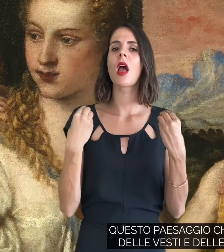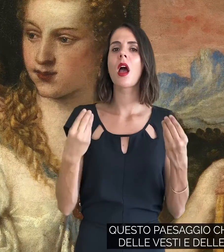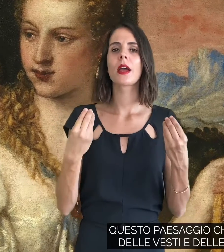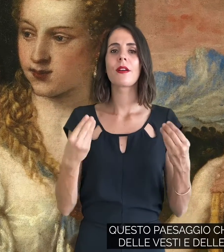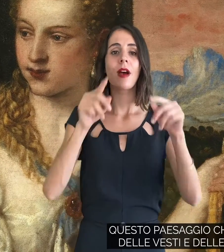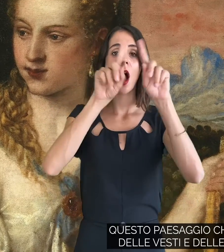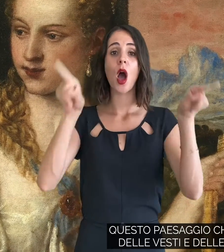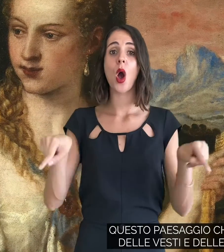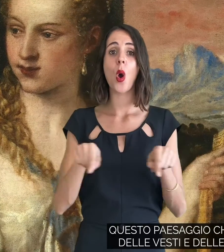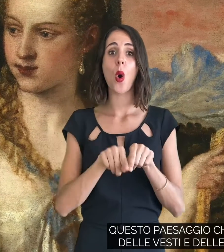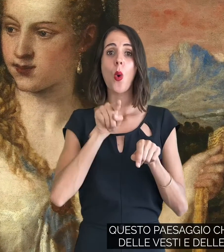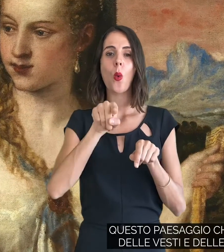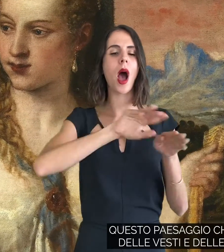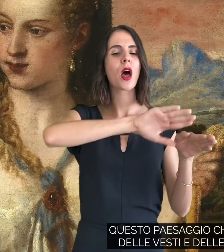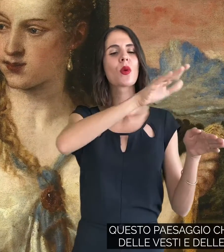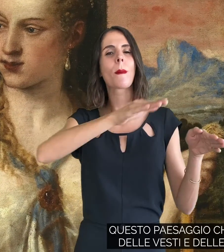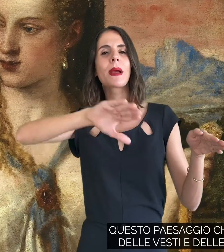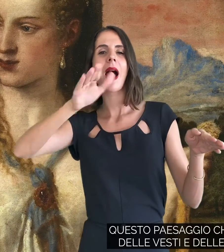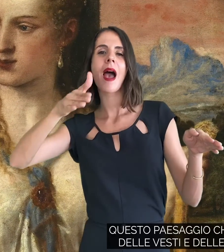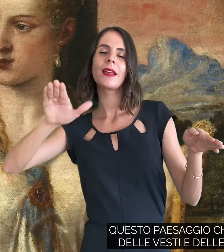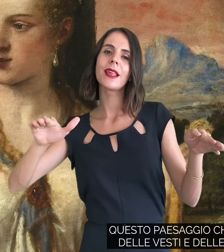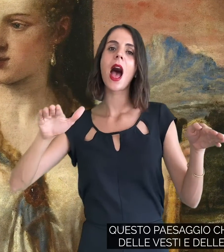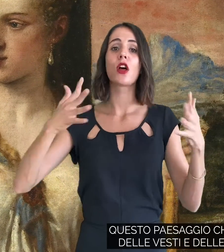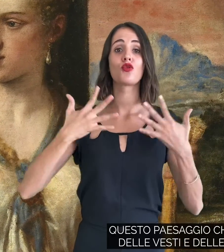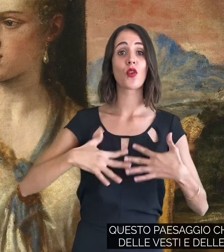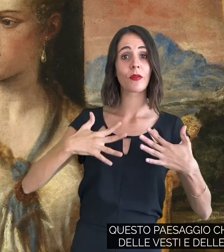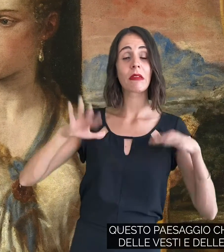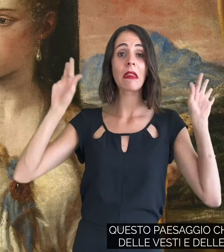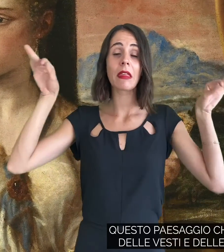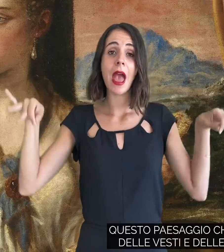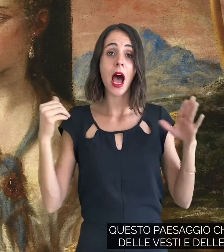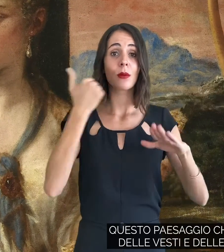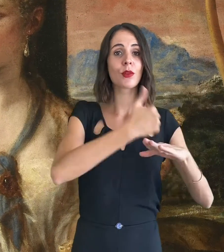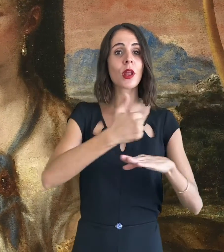paesaggio che ha gli stessi colori delle vesti e delle ali dei protagonisti.